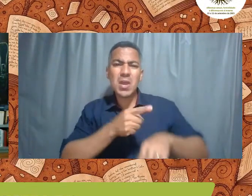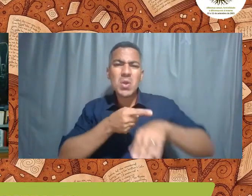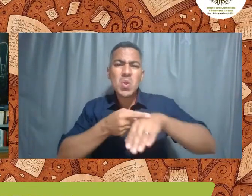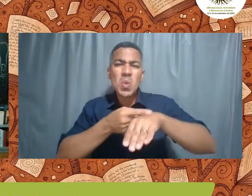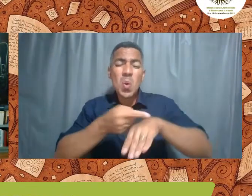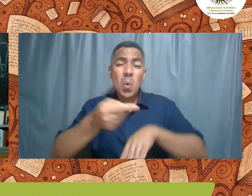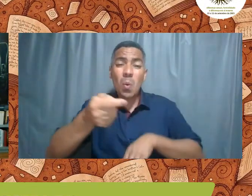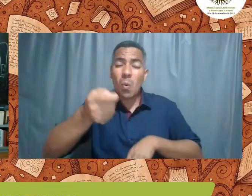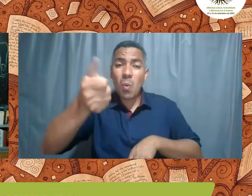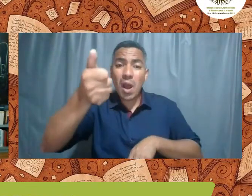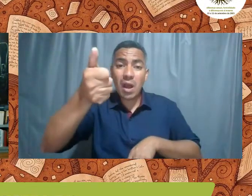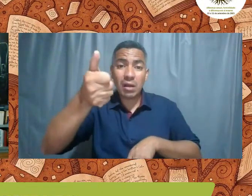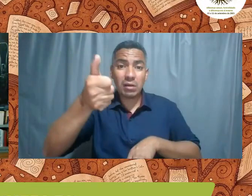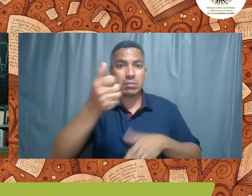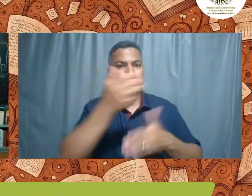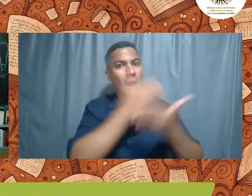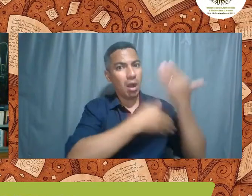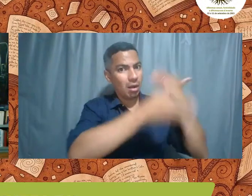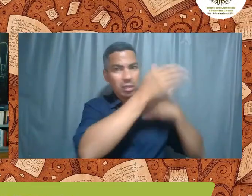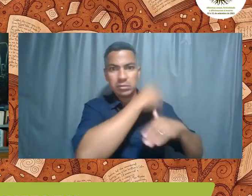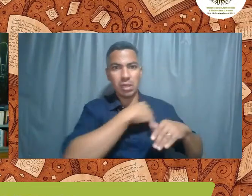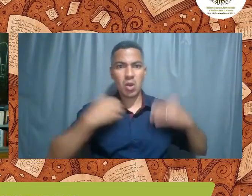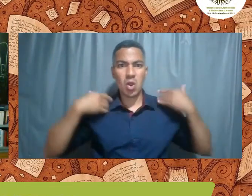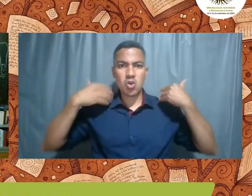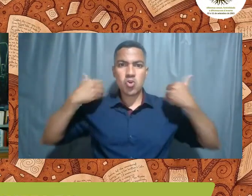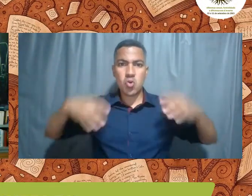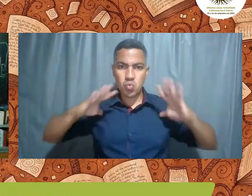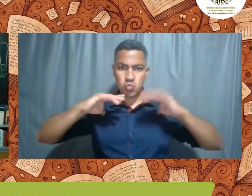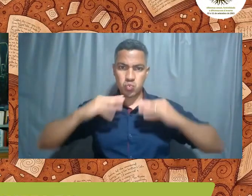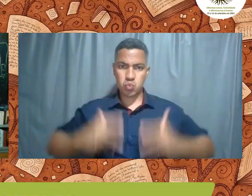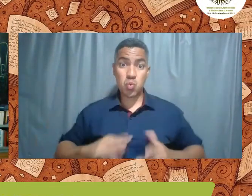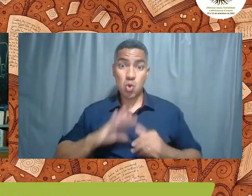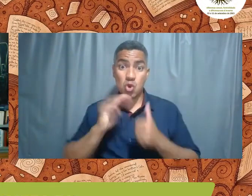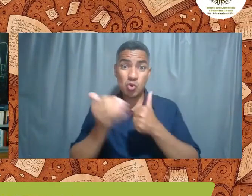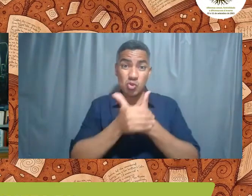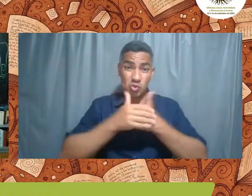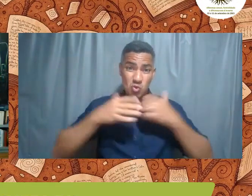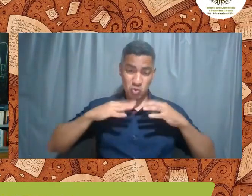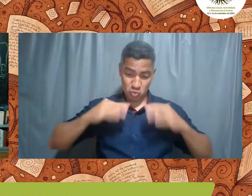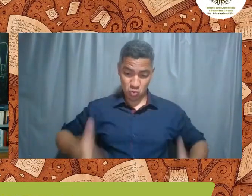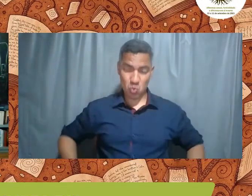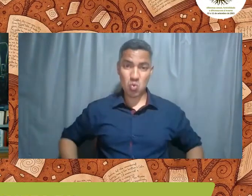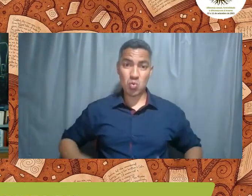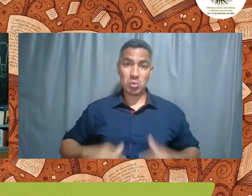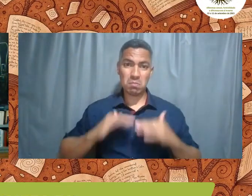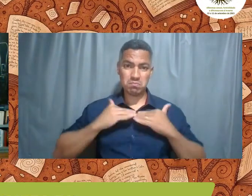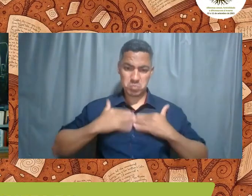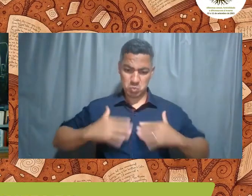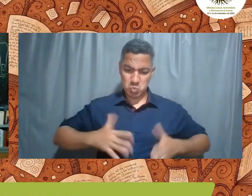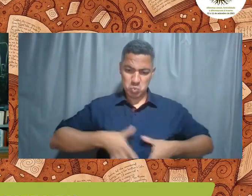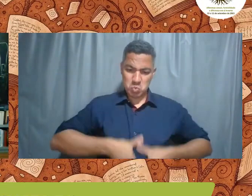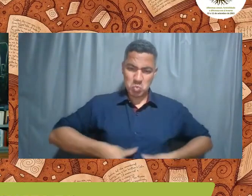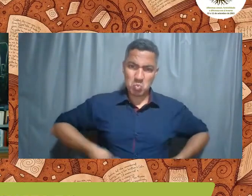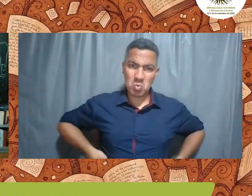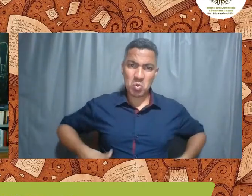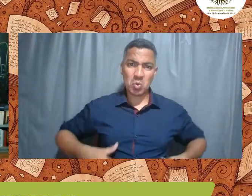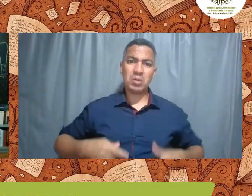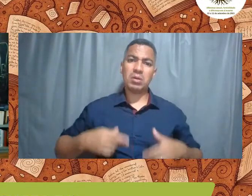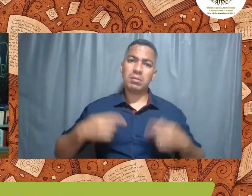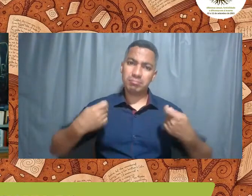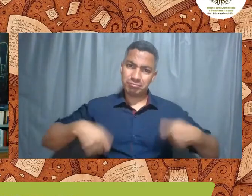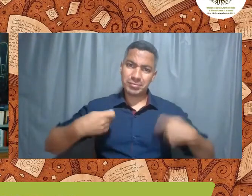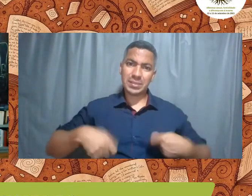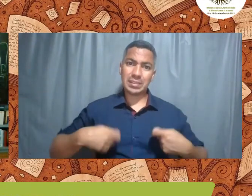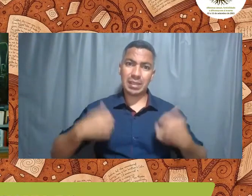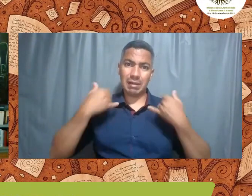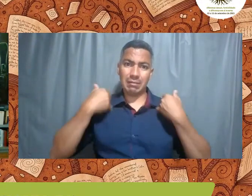corpo inteiro, né, e mesmo além disso, né, se instituiu nos anos 70 e 80 uma